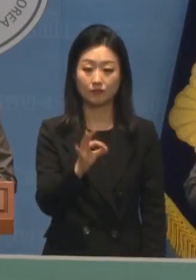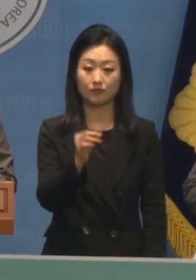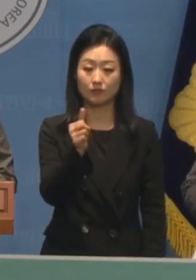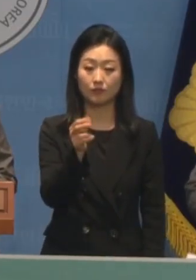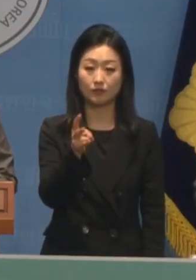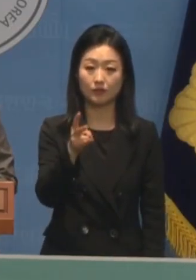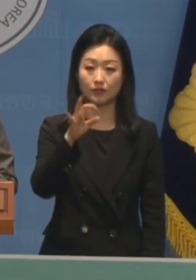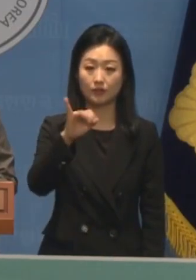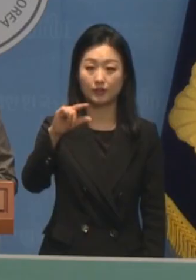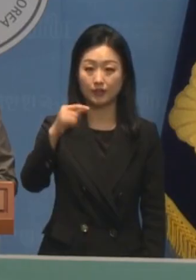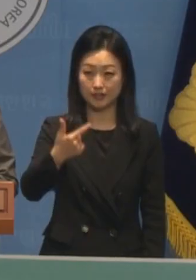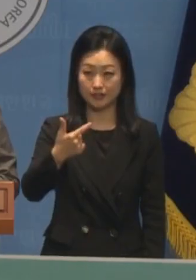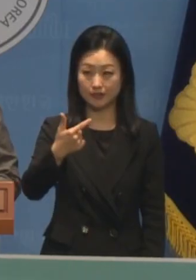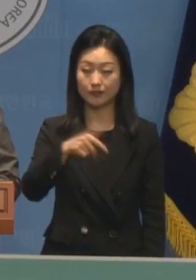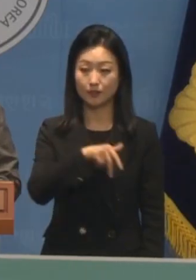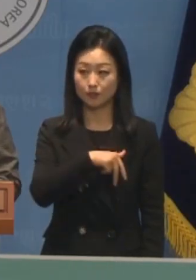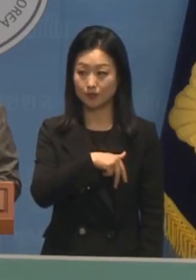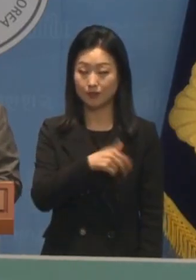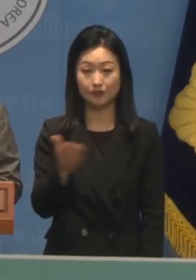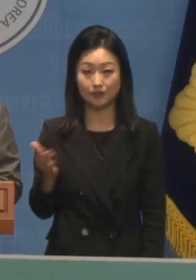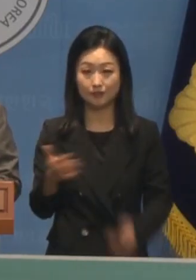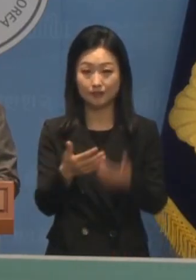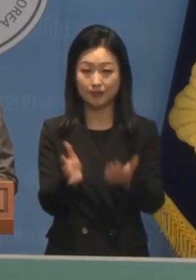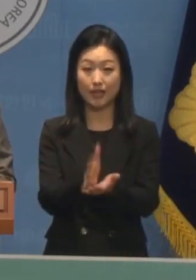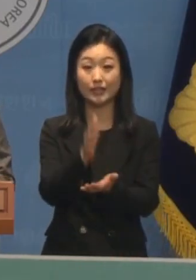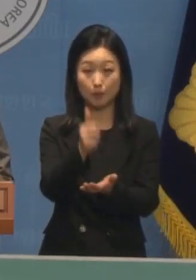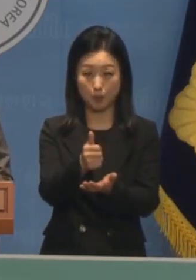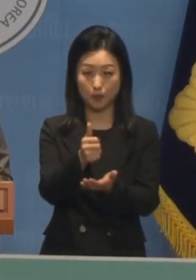기본소득당 당대표님 오셨습니다.